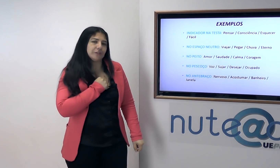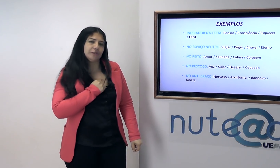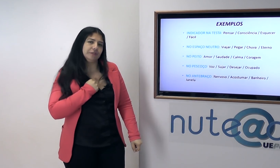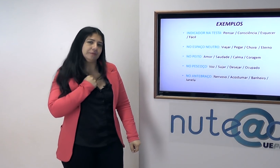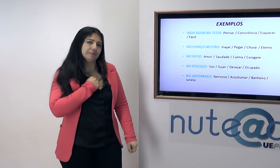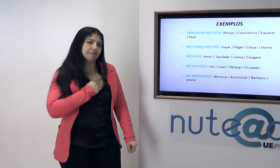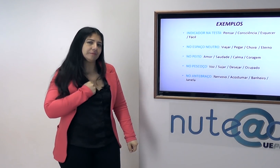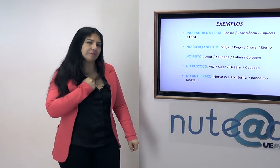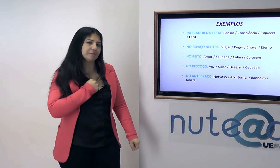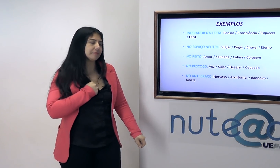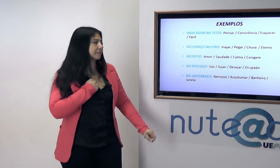Saudade.